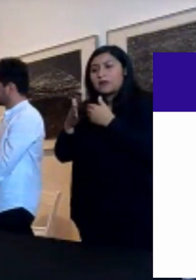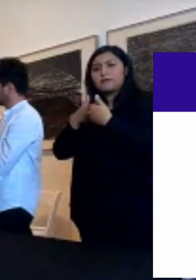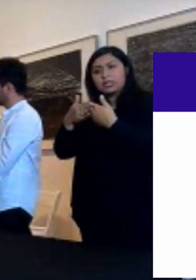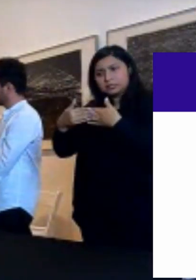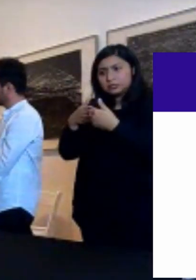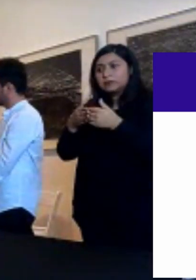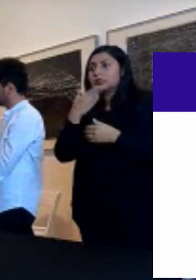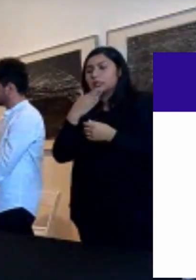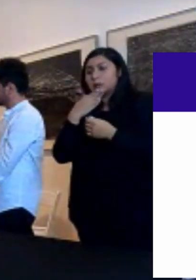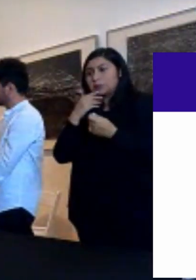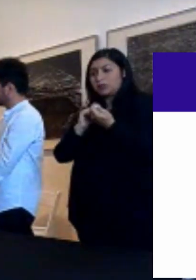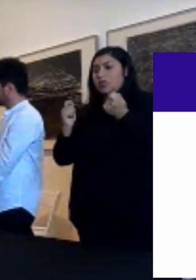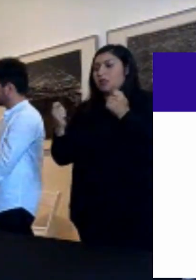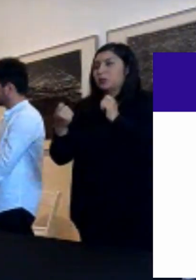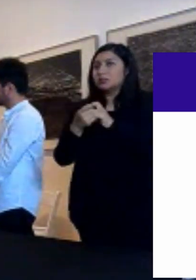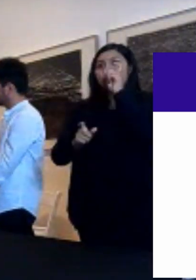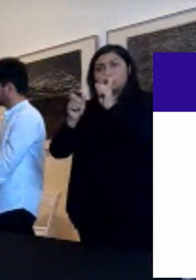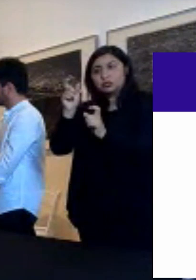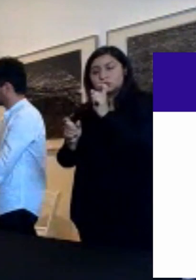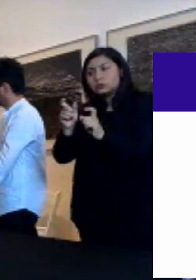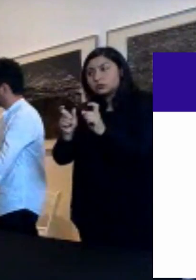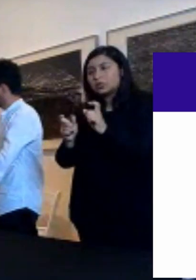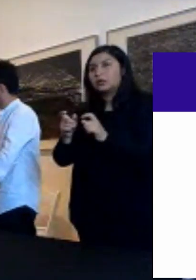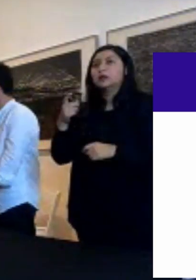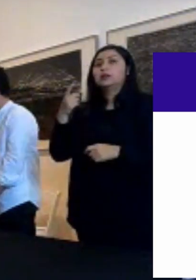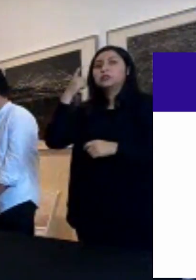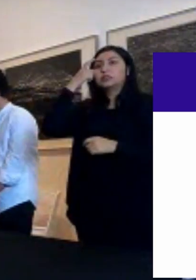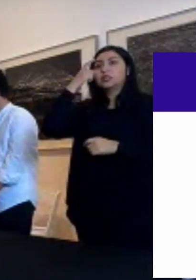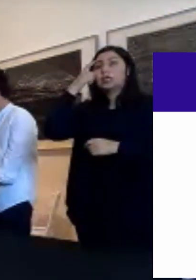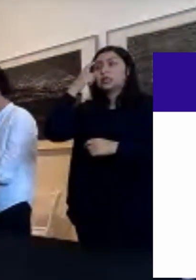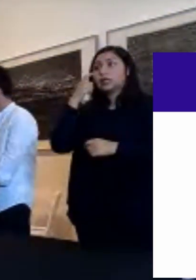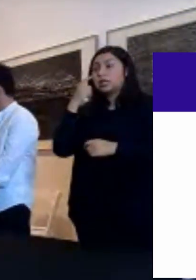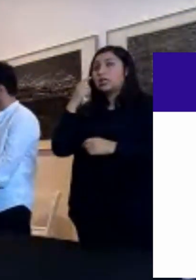personas. Entonces, tenemos de alguna manera generamos